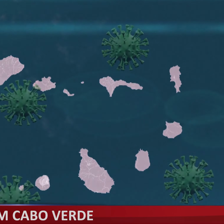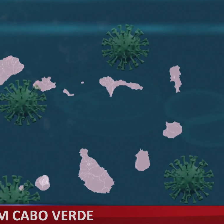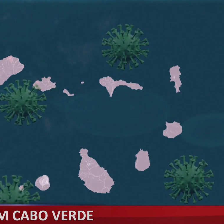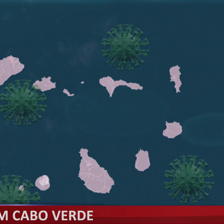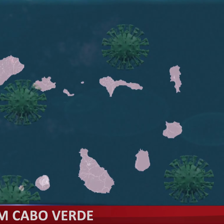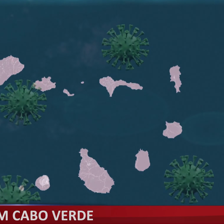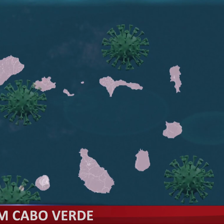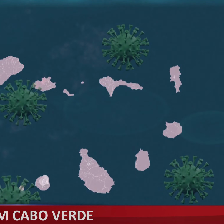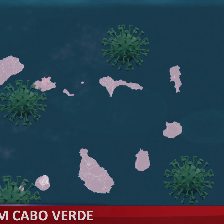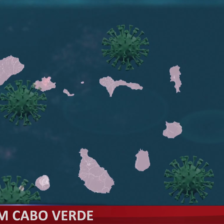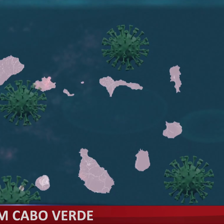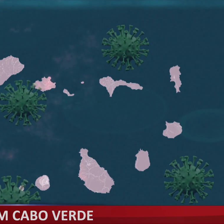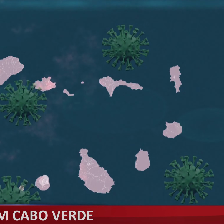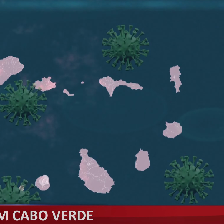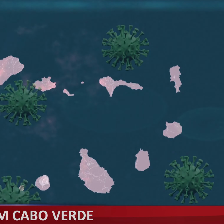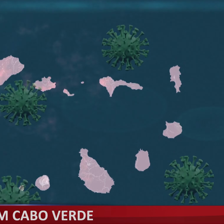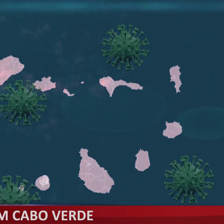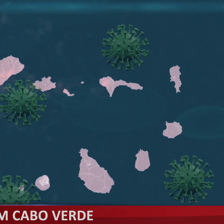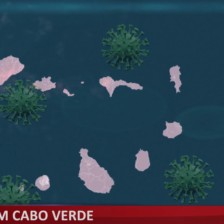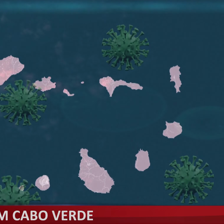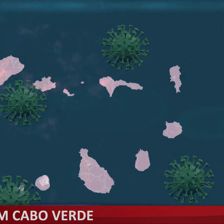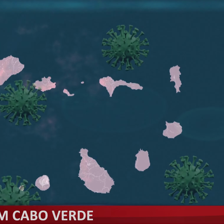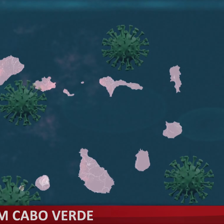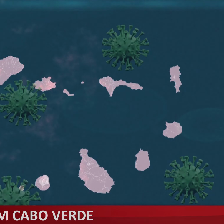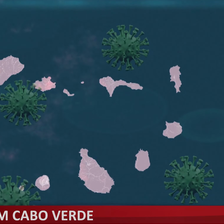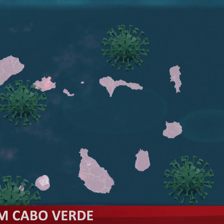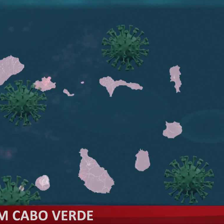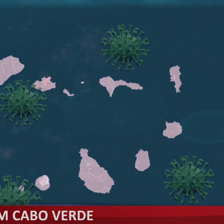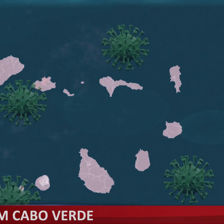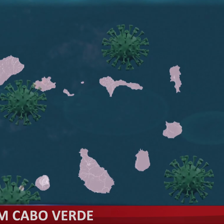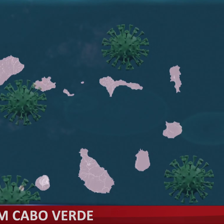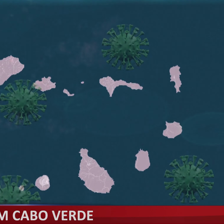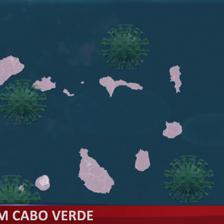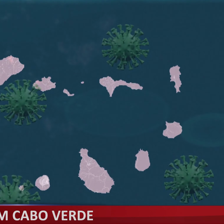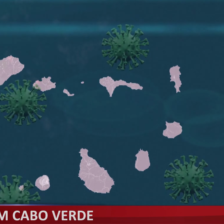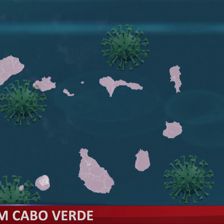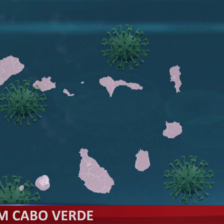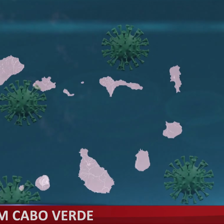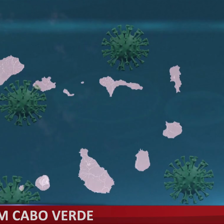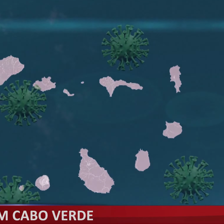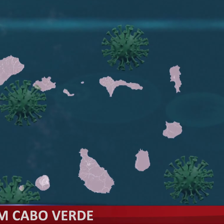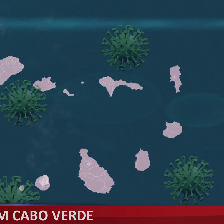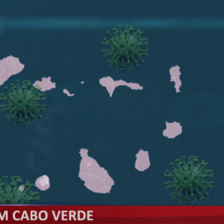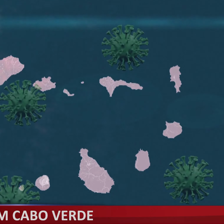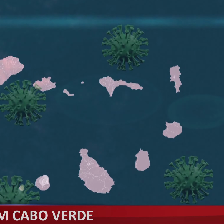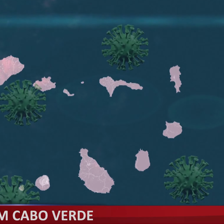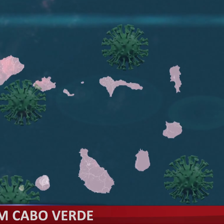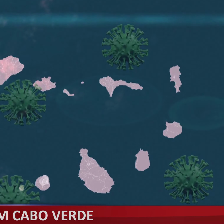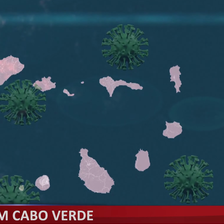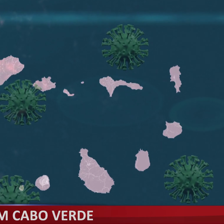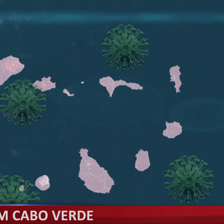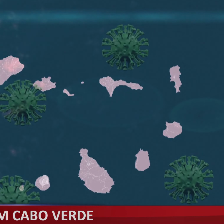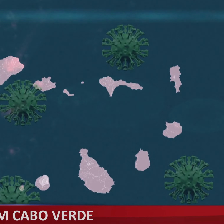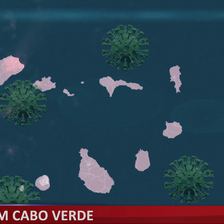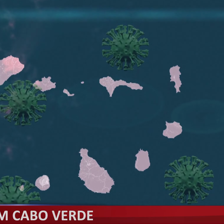2 casos cada e São Nicolau registou mais 3 casos de infecção. Há ainda a registar mais 6